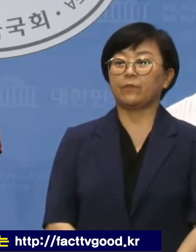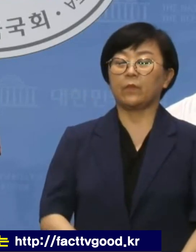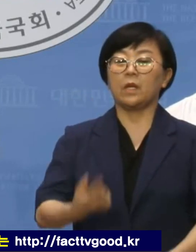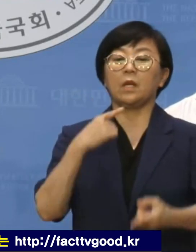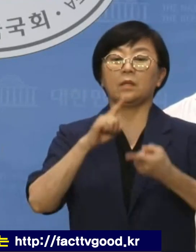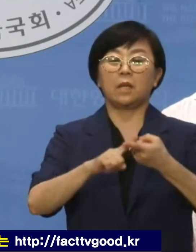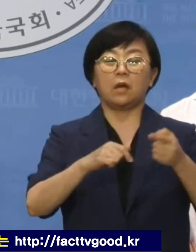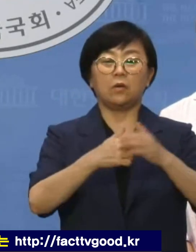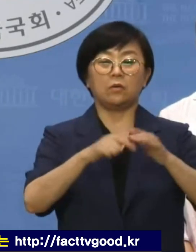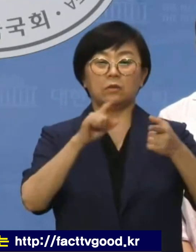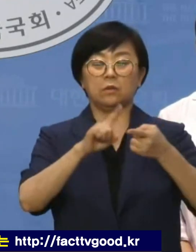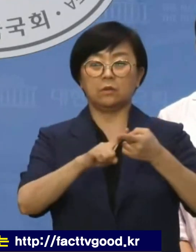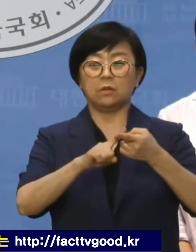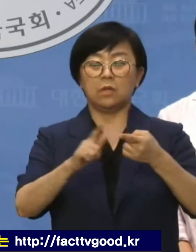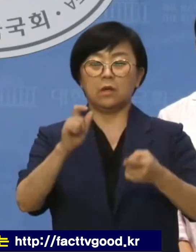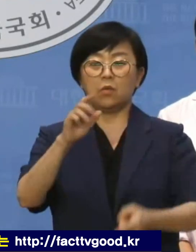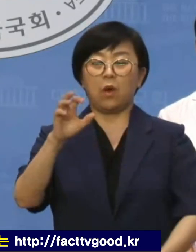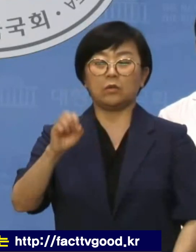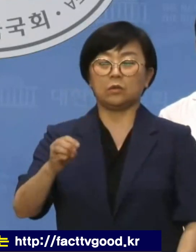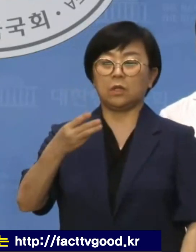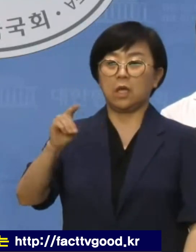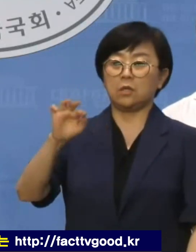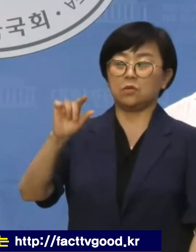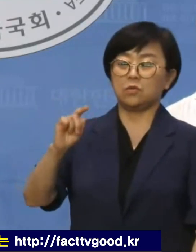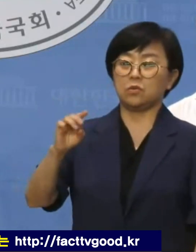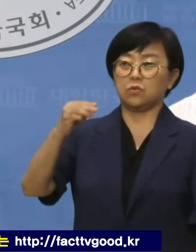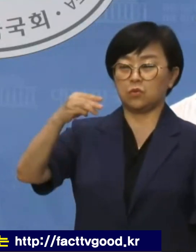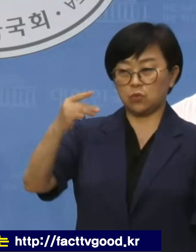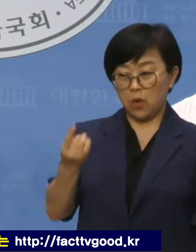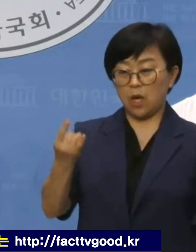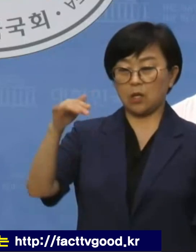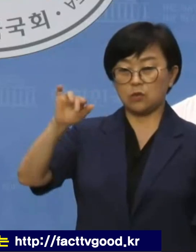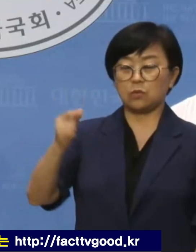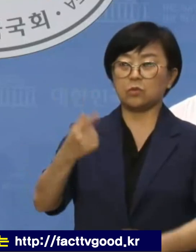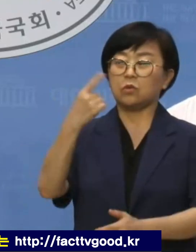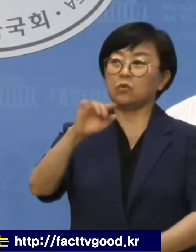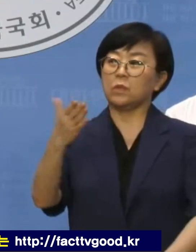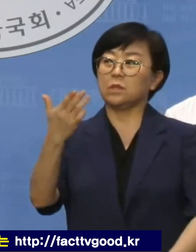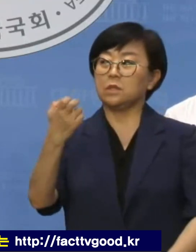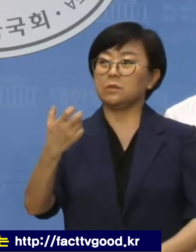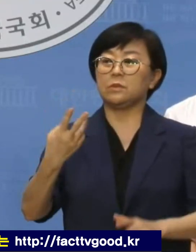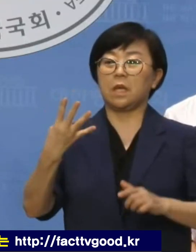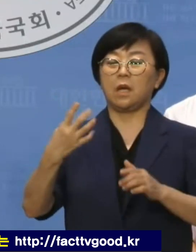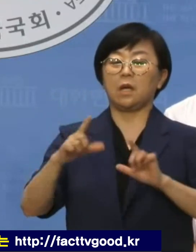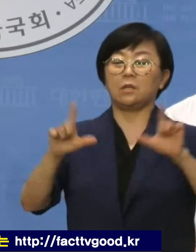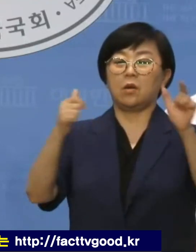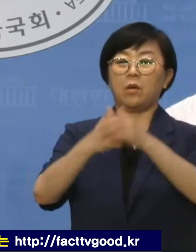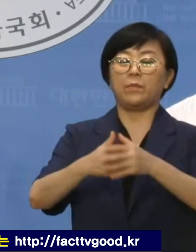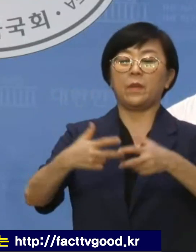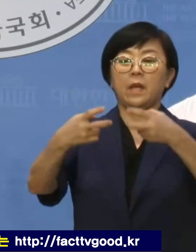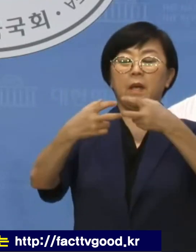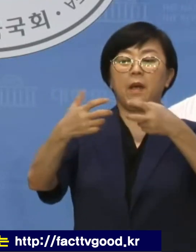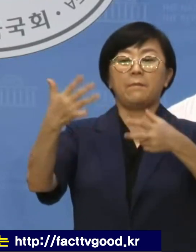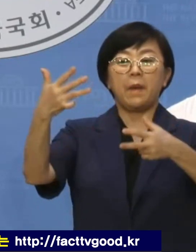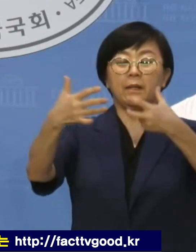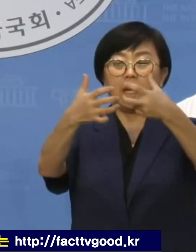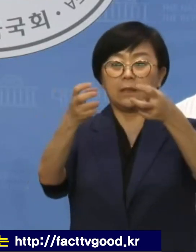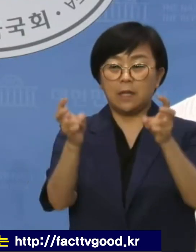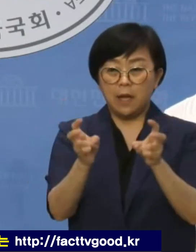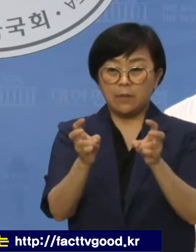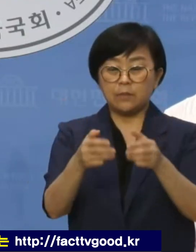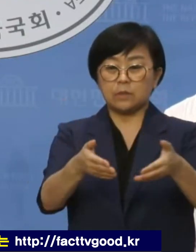예타한 기준으로 북광주라고 불리는 광주시 태촌면 남정면은 1974년 팔당댐 준공